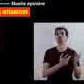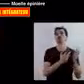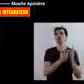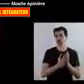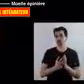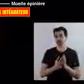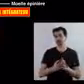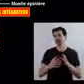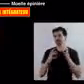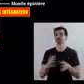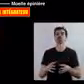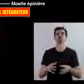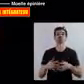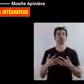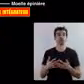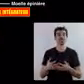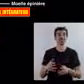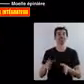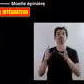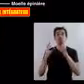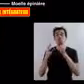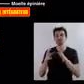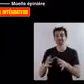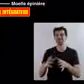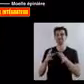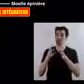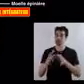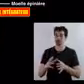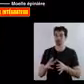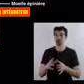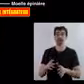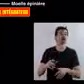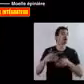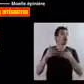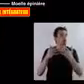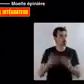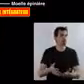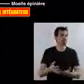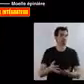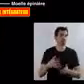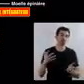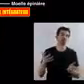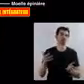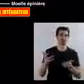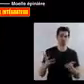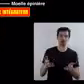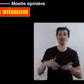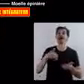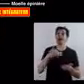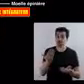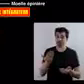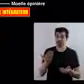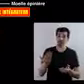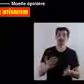des cellules musculaires. Cette information nerveuse est dite motrice efférente, car au contraire de l'information